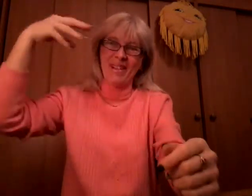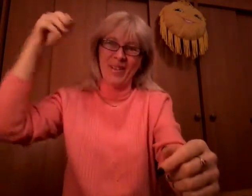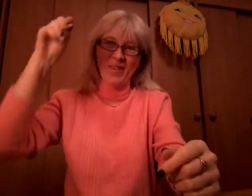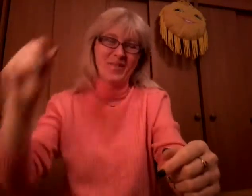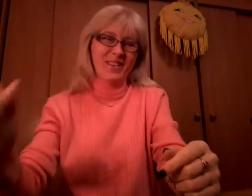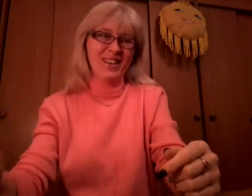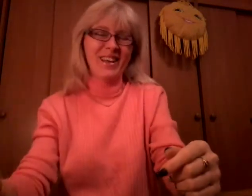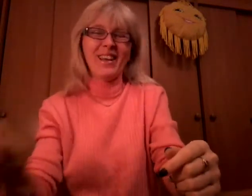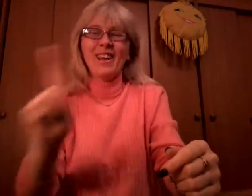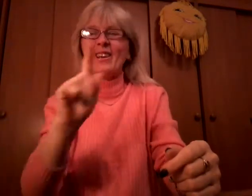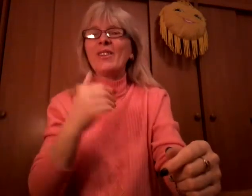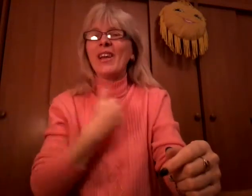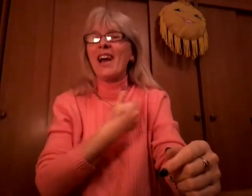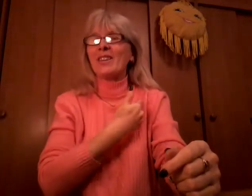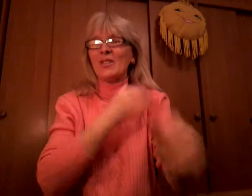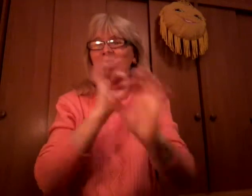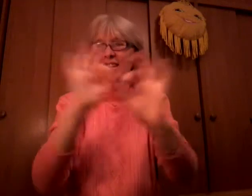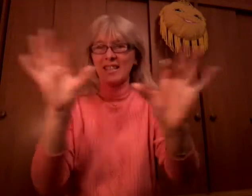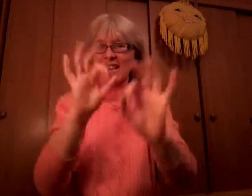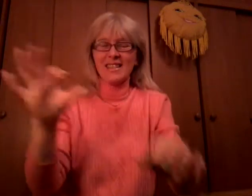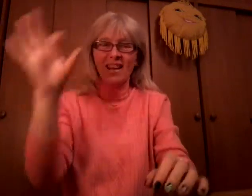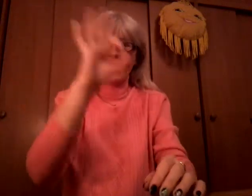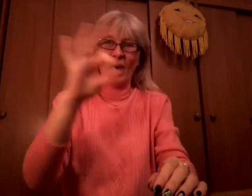думать, что я хочу рассказать.